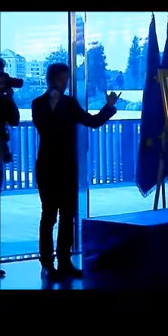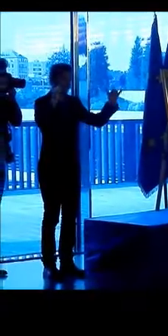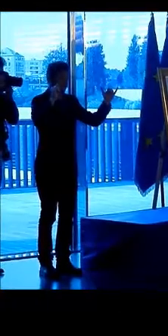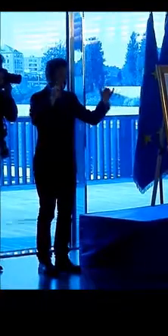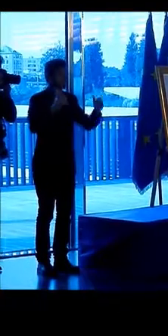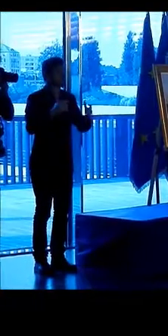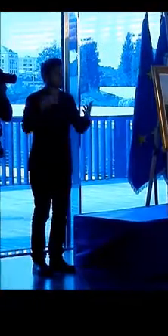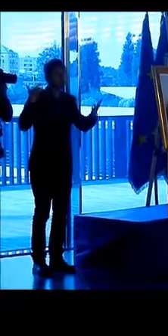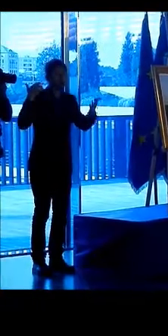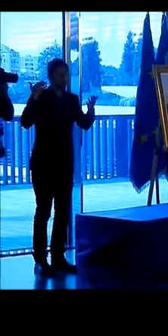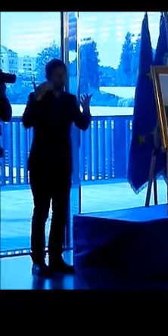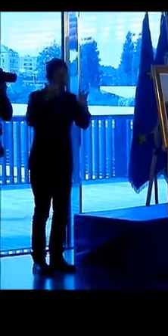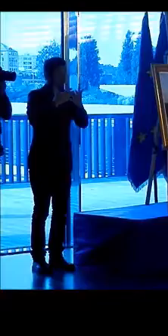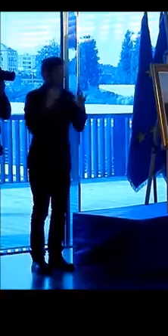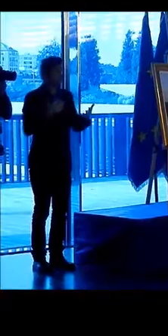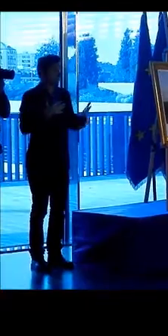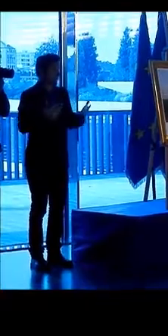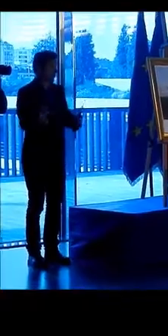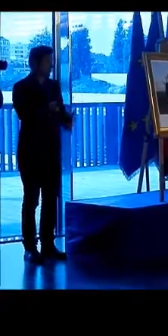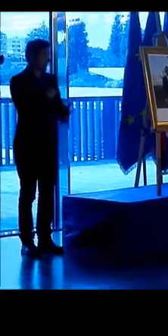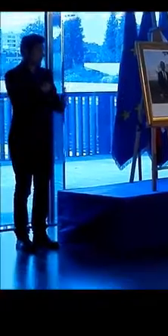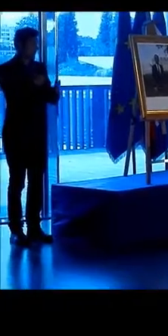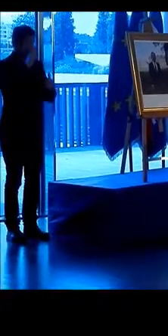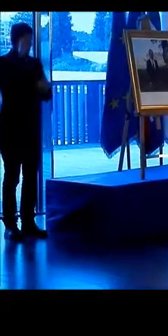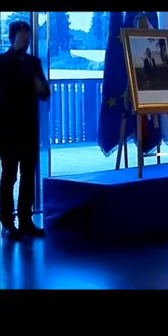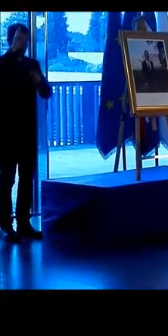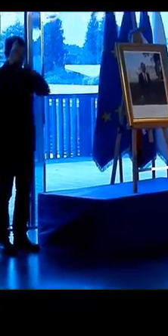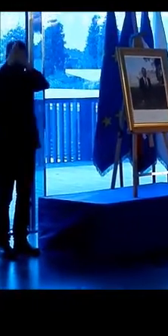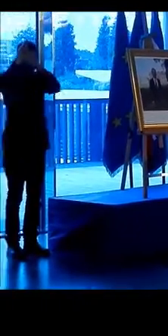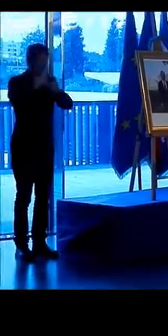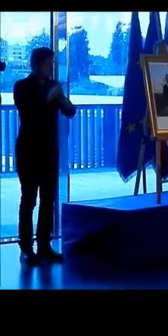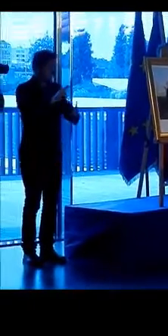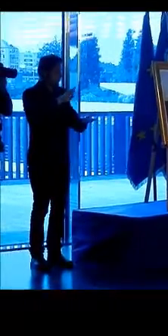Et aujourd'hui, ce rêve va devenir une réalité.